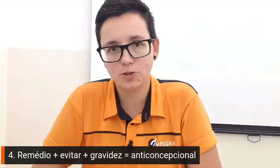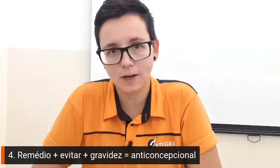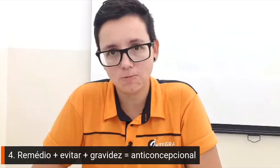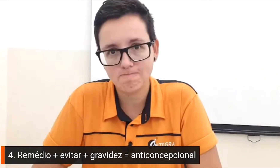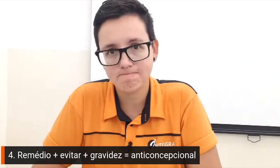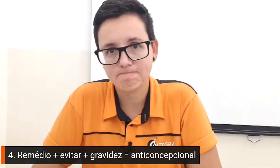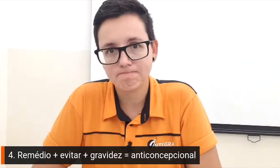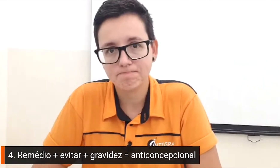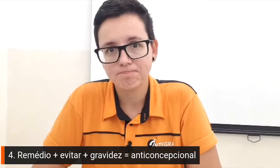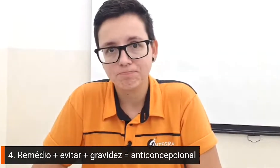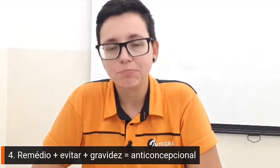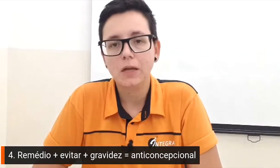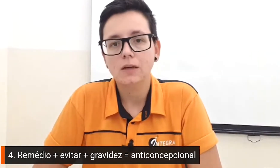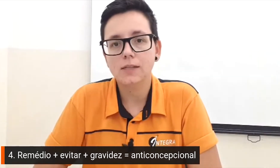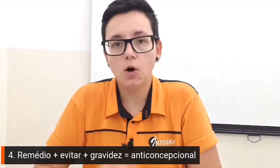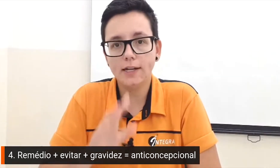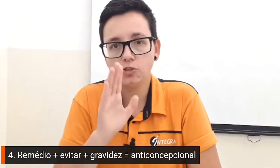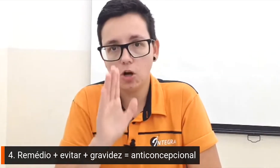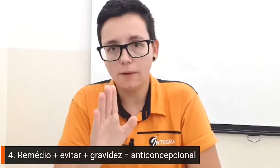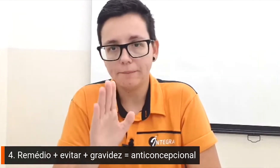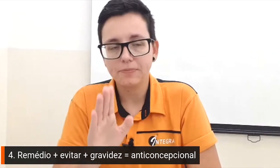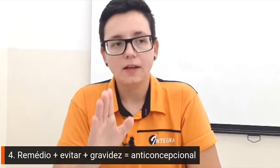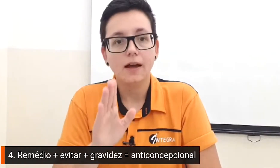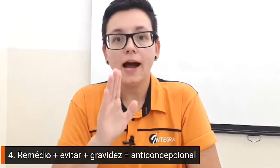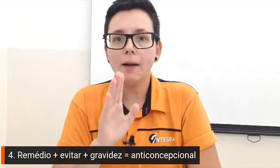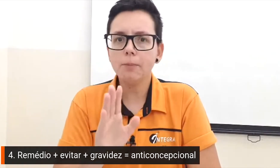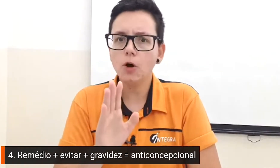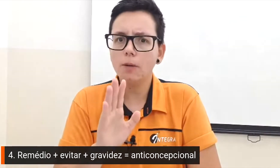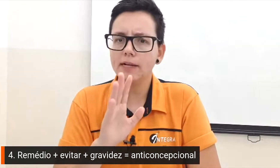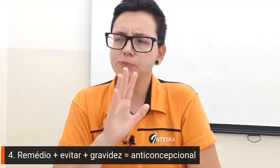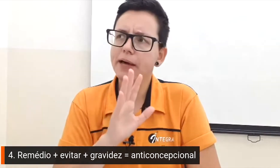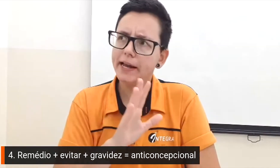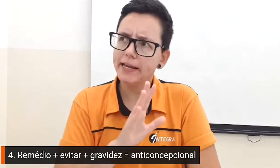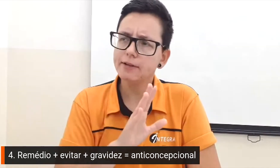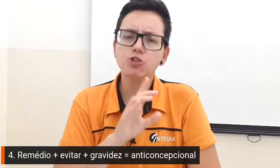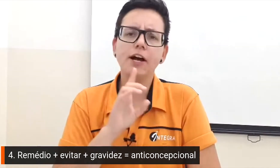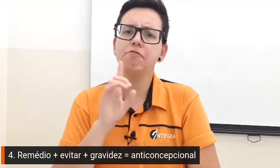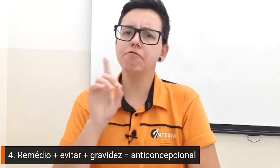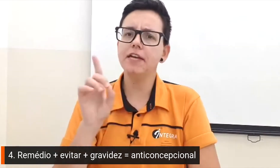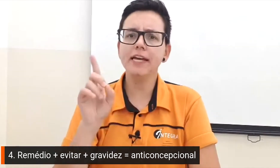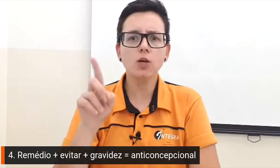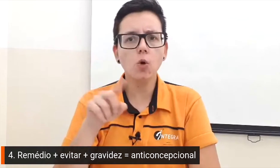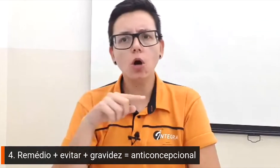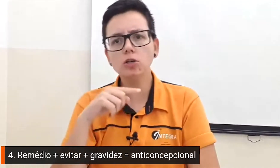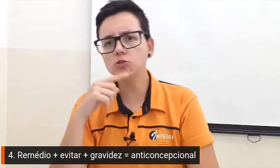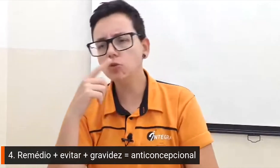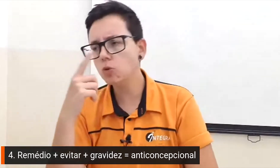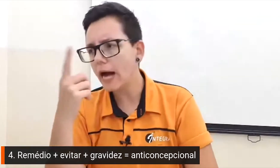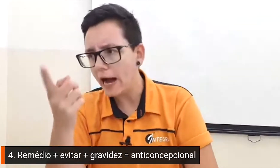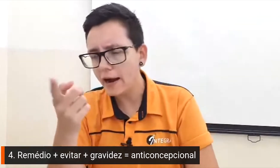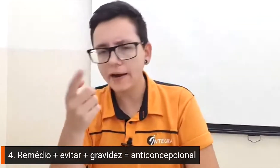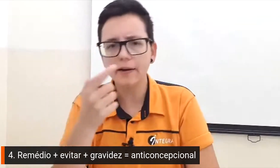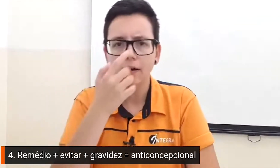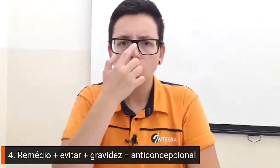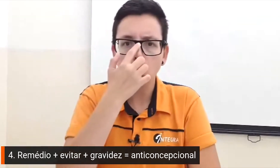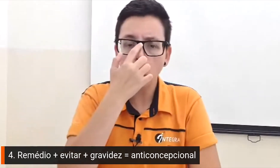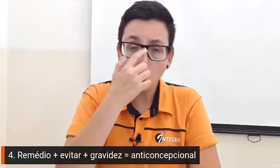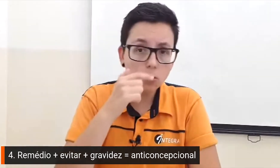anticoncepcional. Então, olha só. Ah, Pro, mas espera aí, eu já vi em outro lugar um